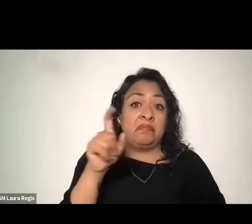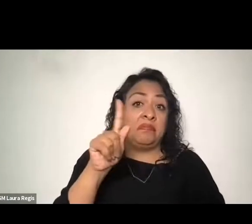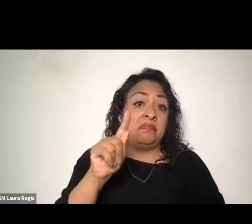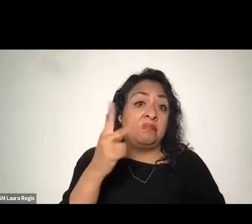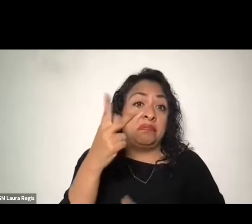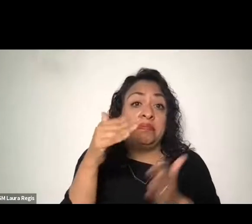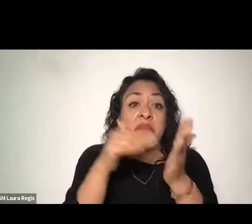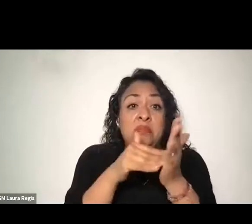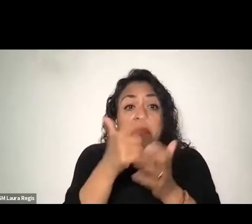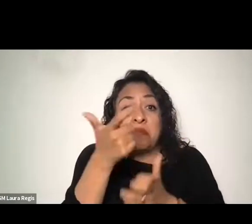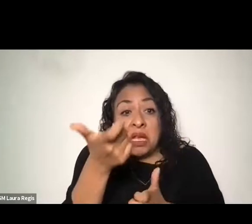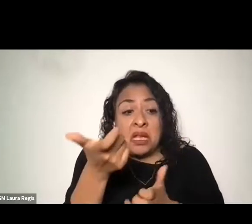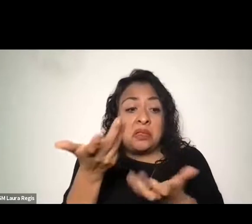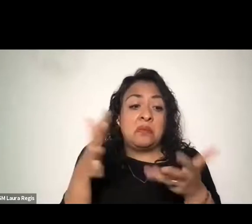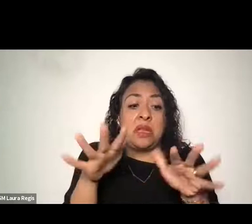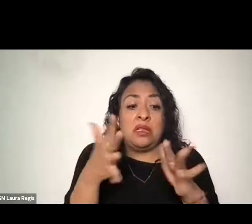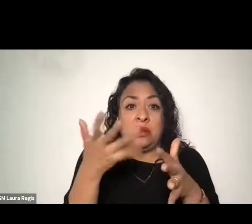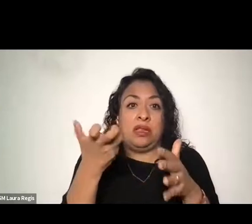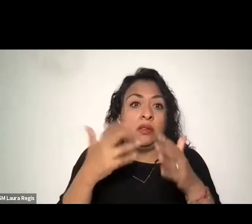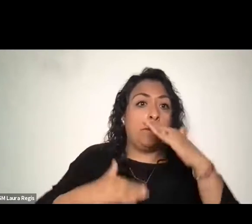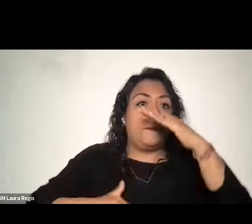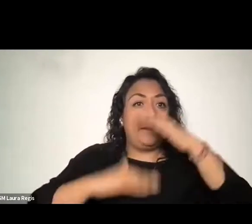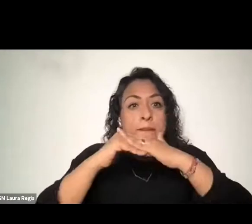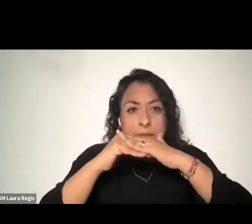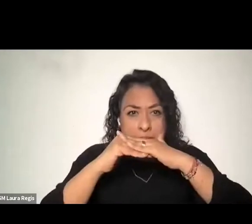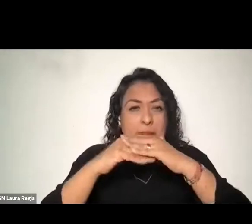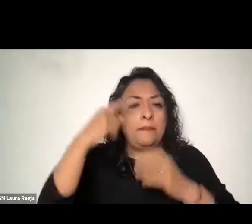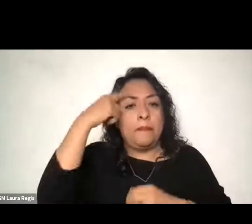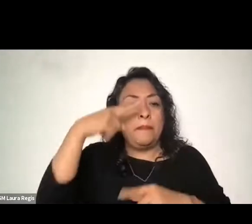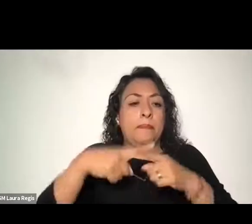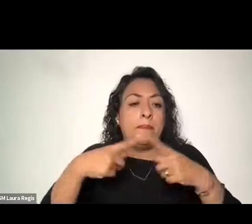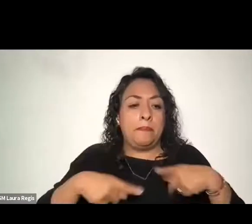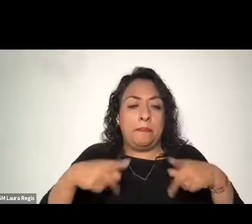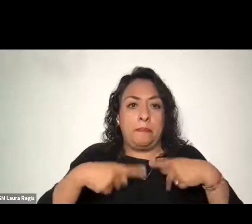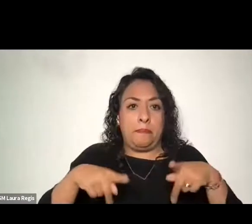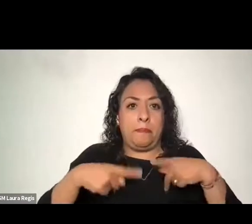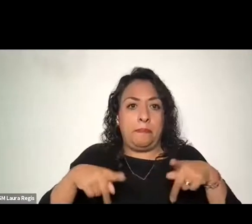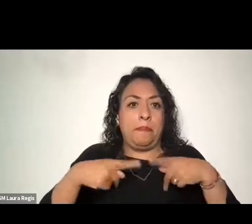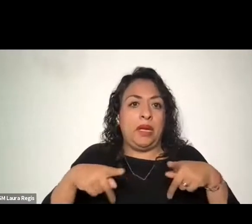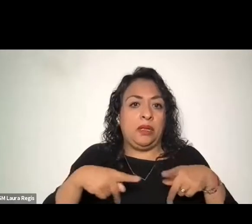172,000 pesos, por ahí será el tope deducible para una persona física.